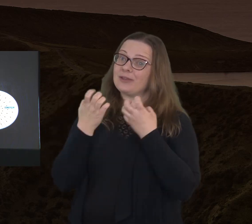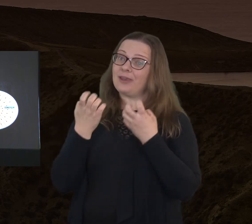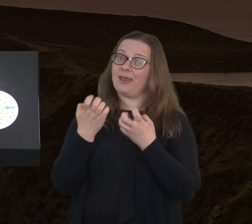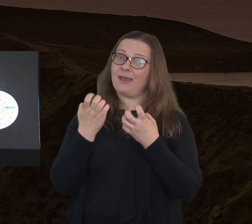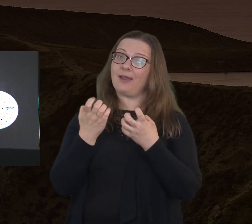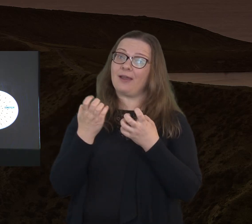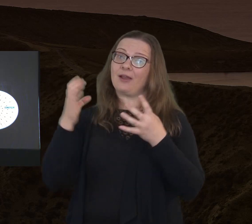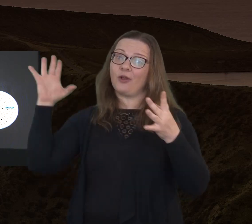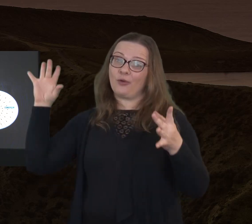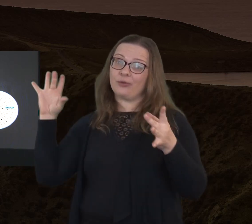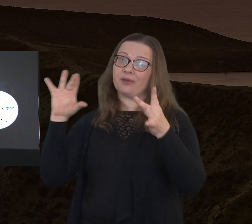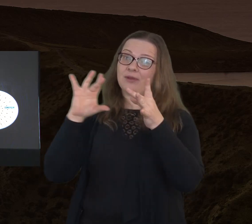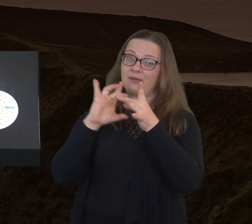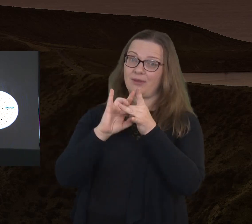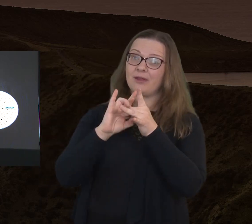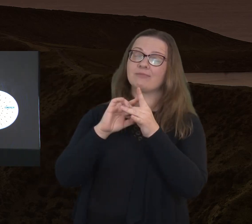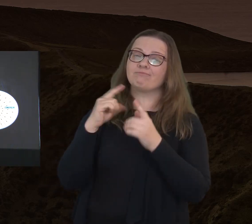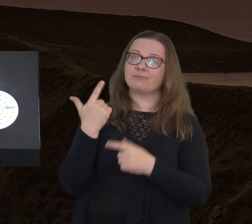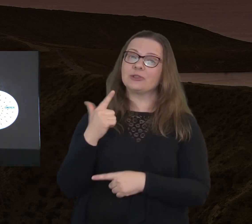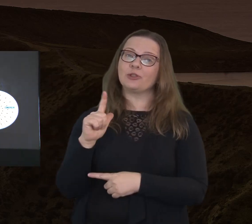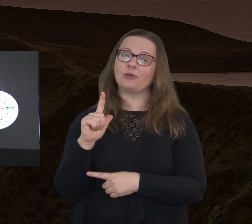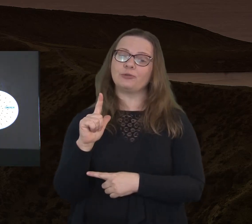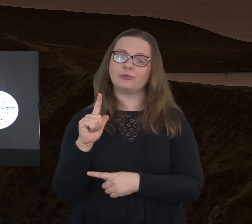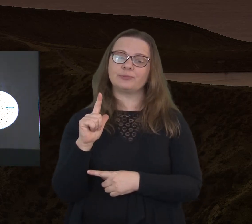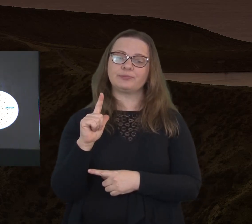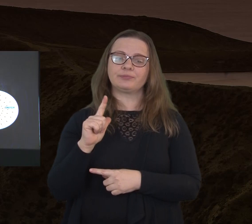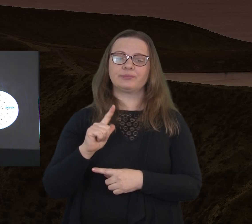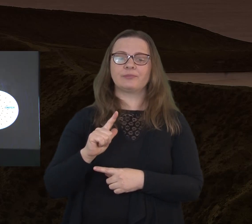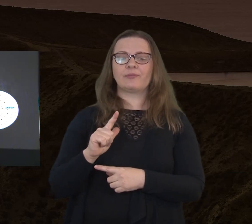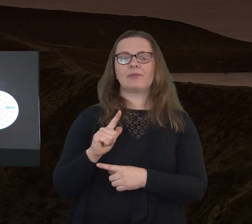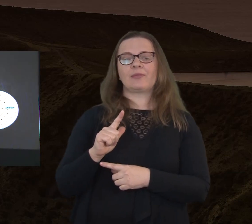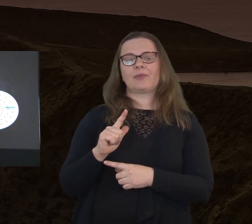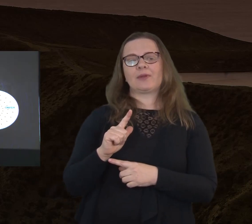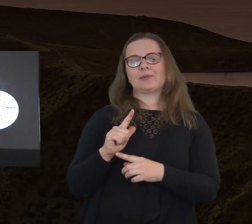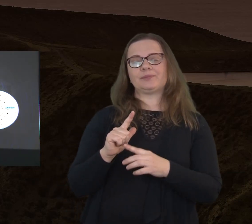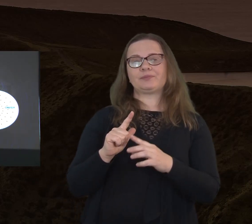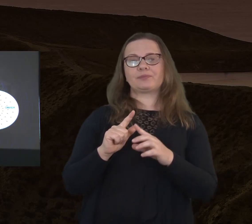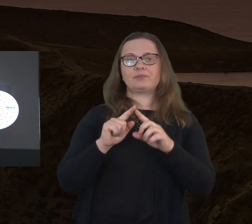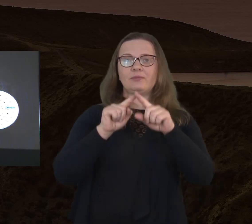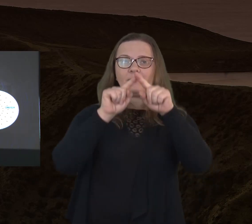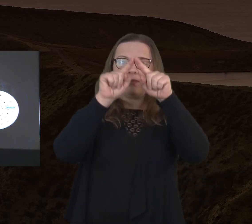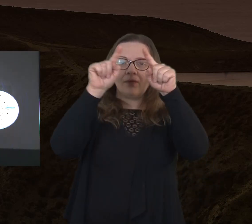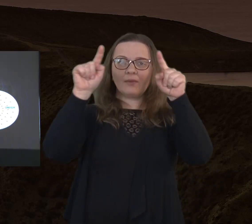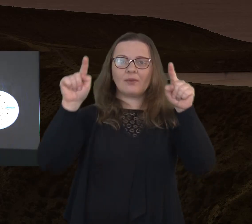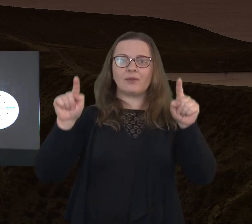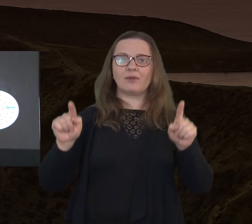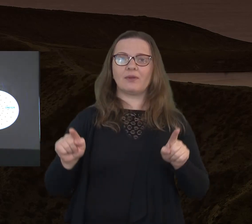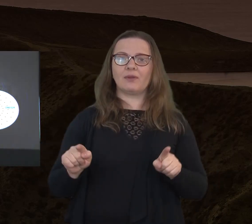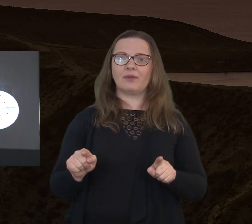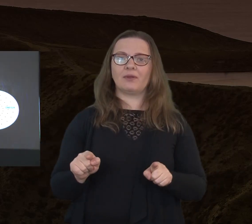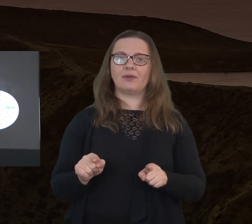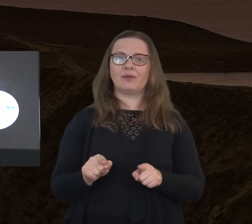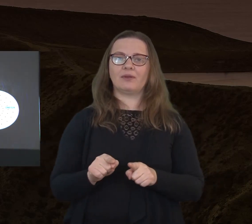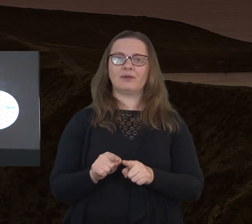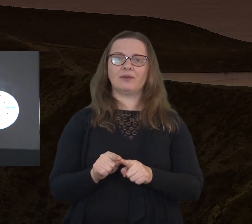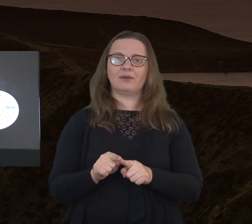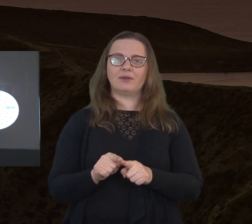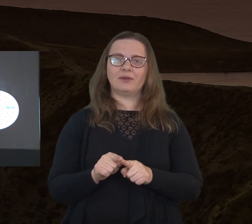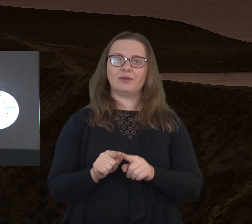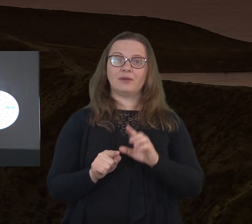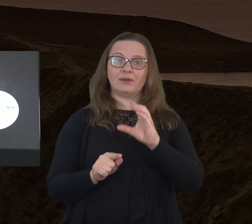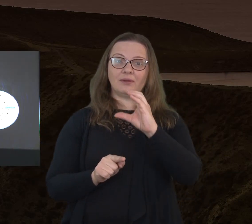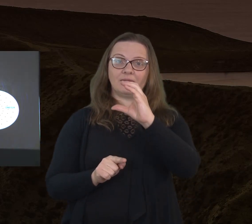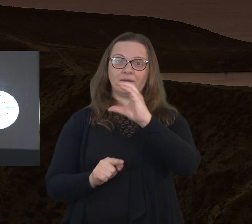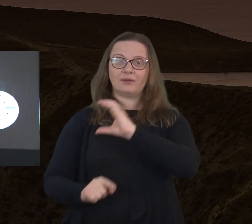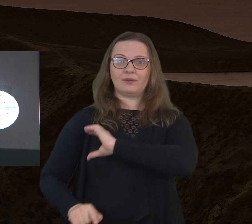do centro. Ele não só quer reconectar o homem como criatura, ele quer